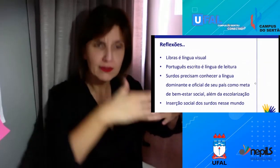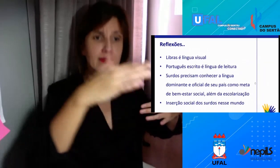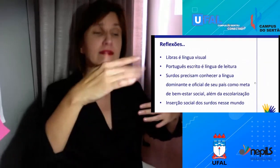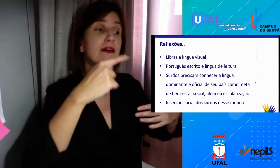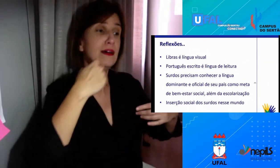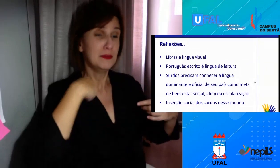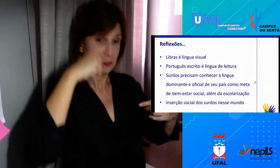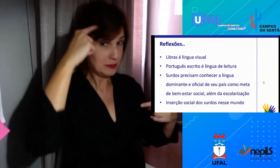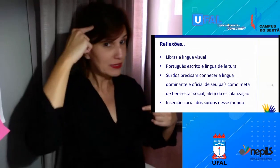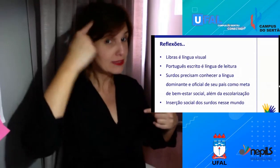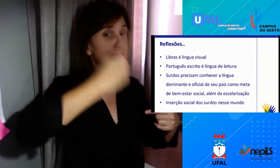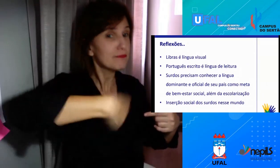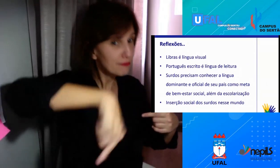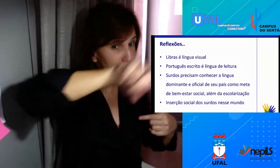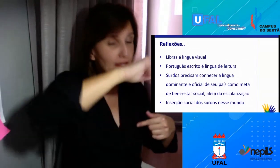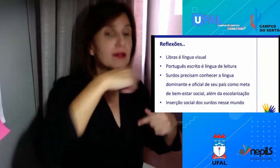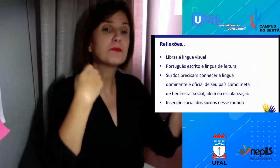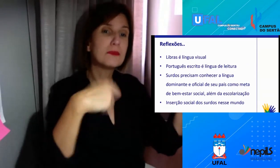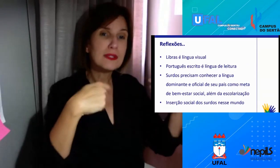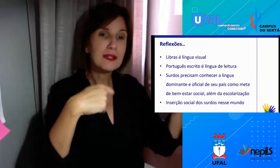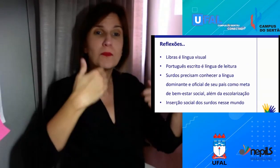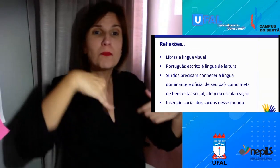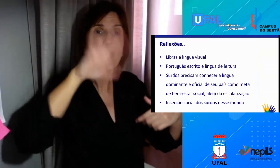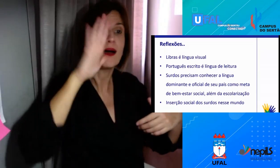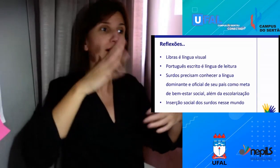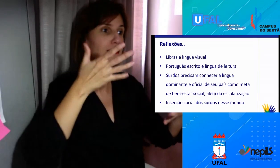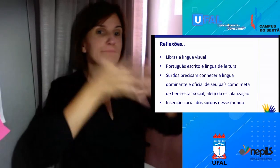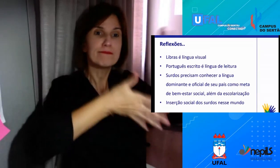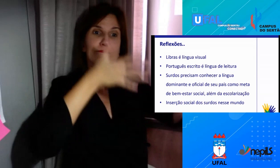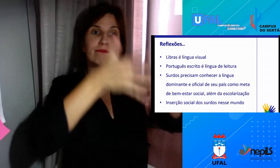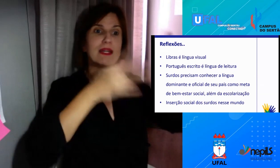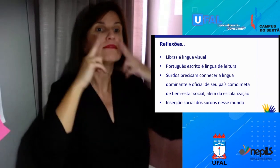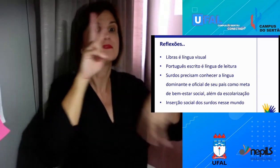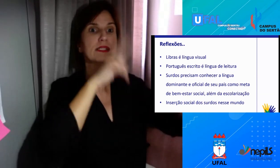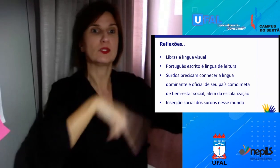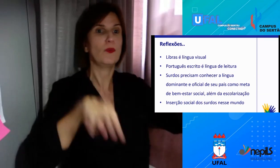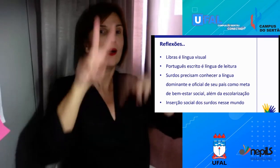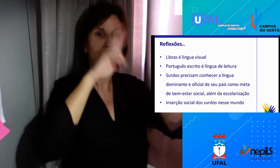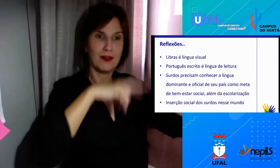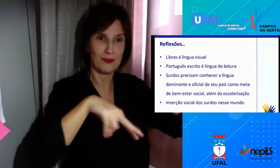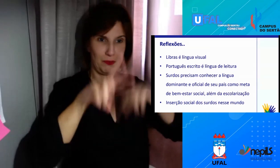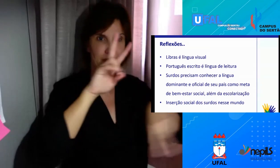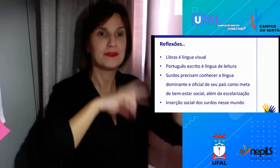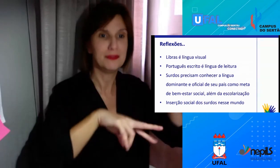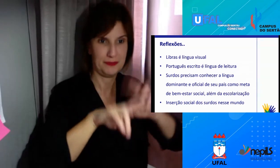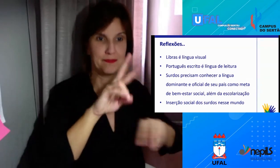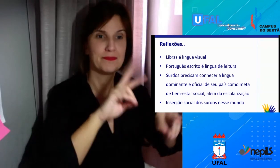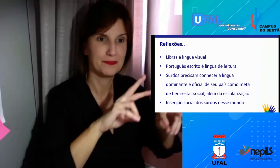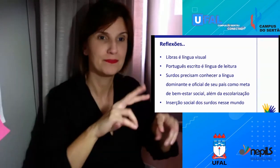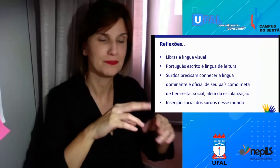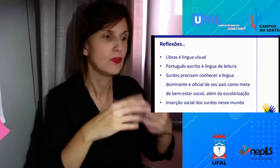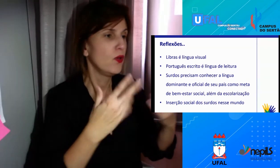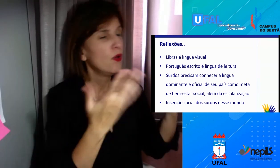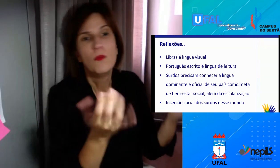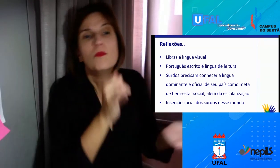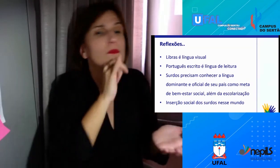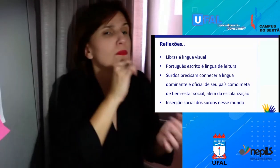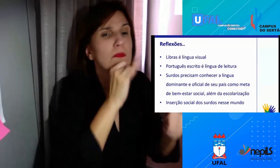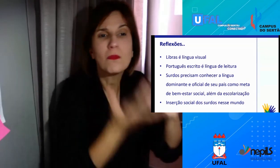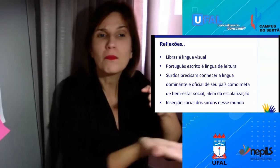para a educação da língua de sinais, que está prevista para se iniciar da estimulação precoce aos demais níveis da educação,